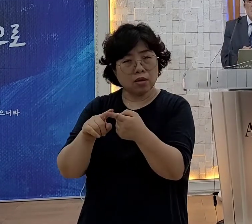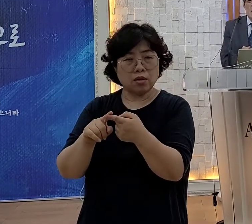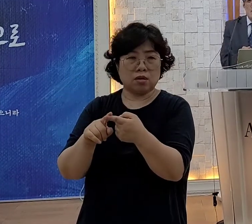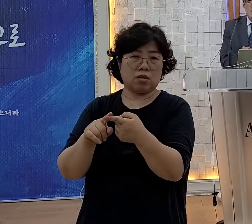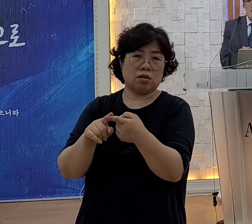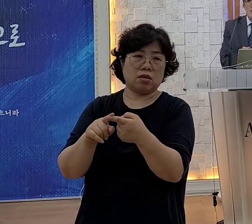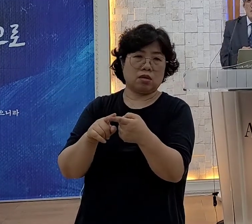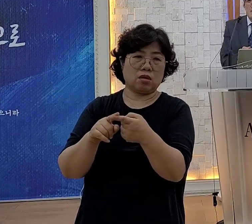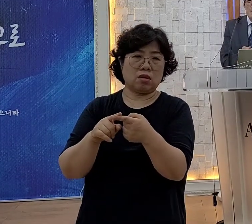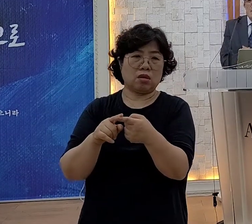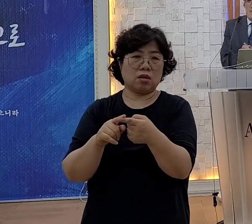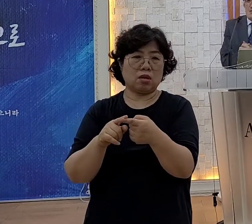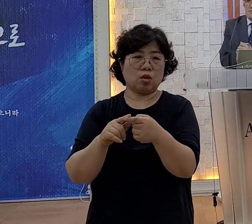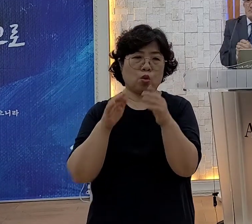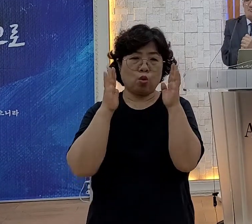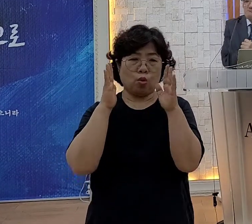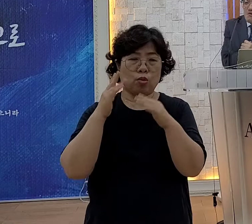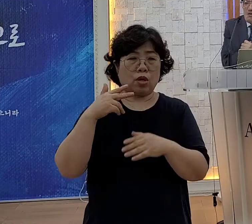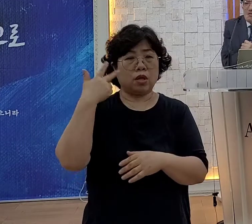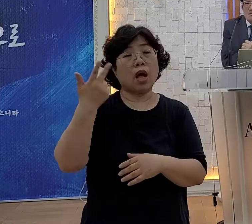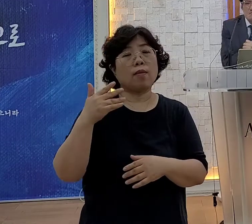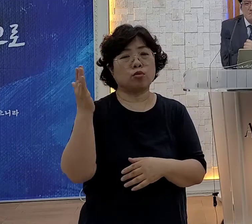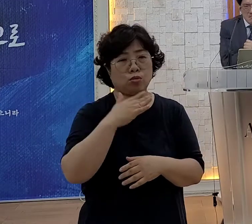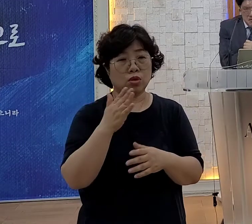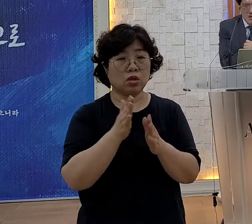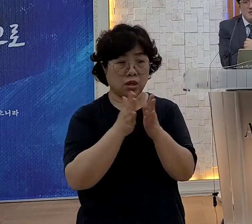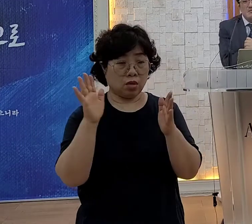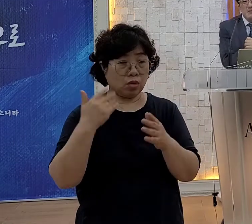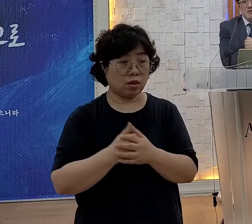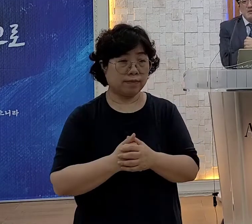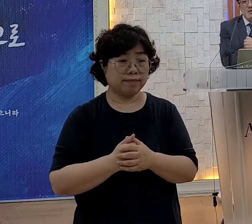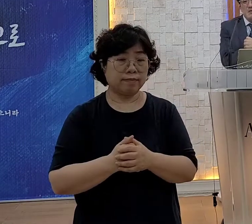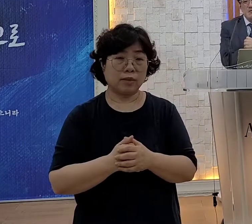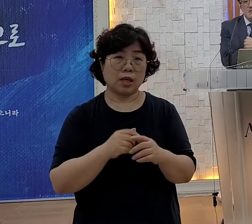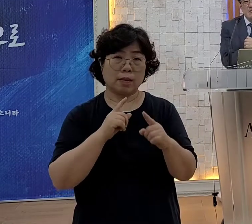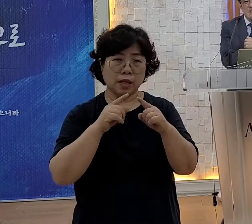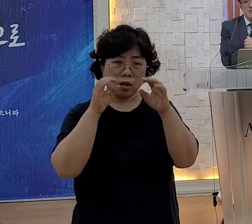있단 말인가? 이 말씀을 본 순간 우리 어떻게 해야 되느냐?